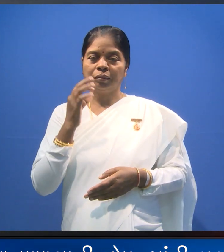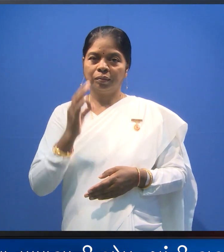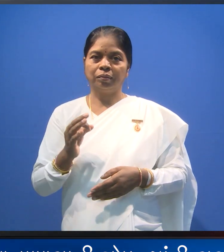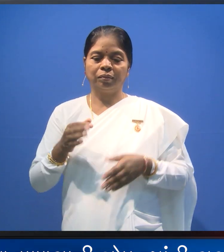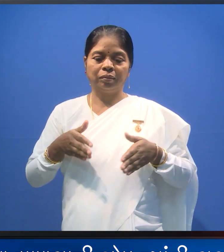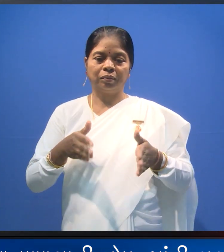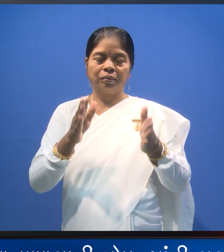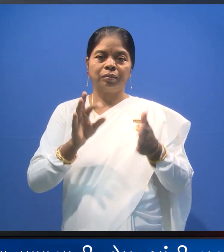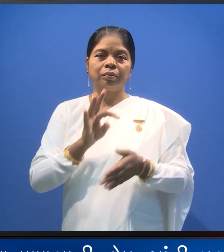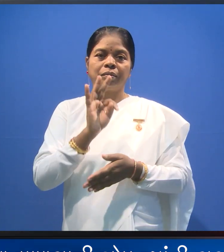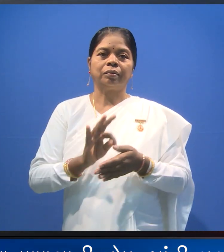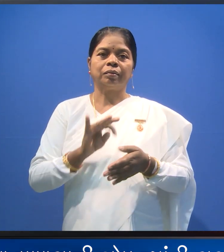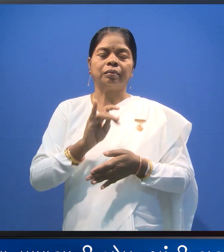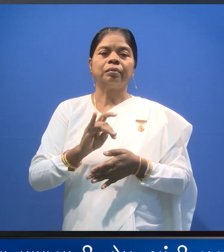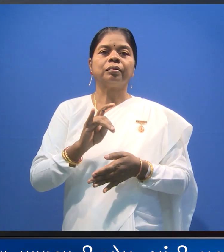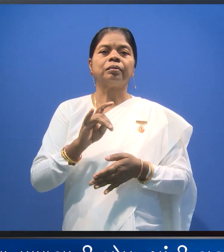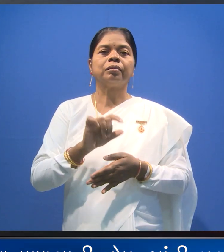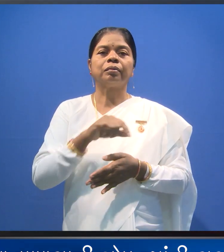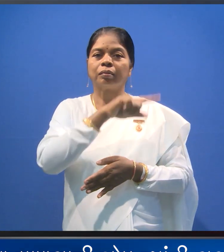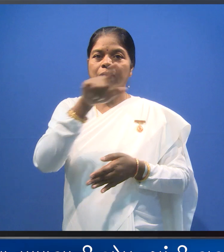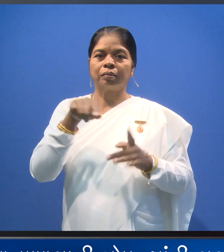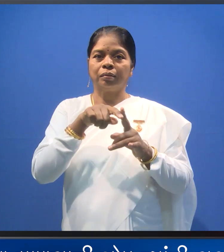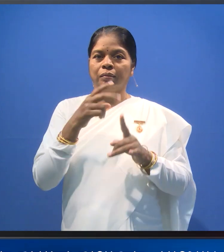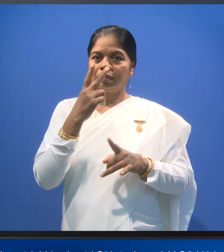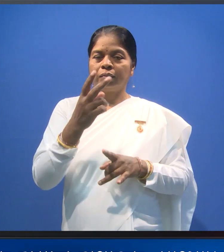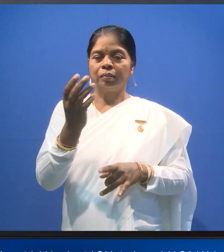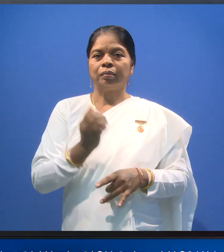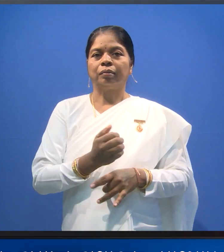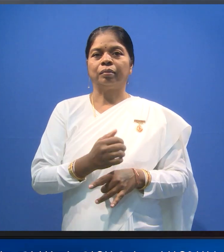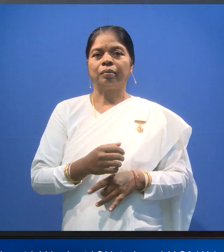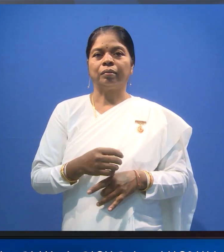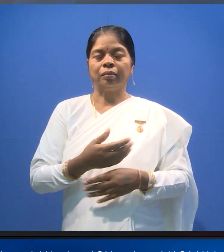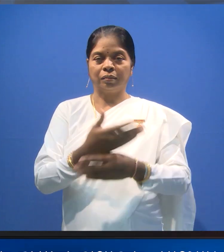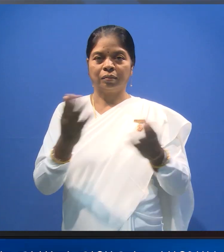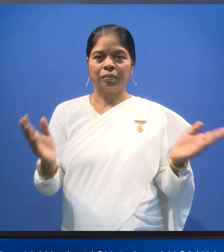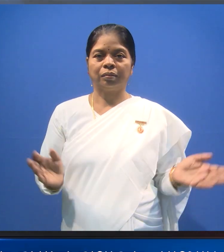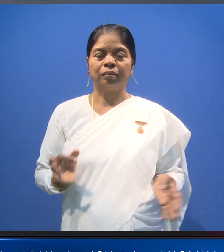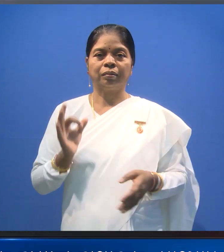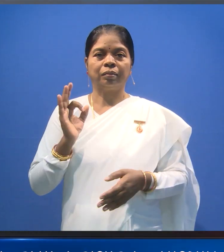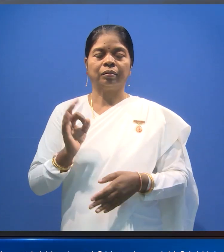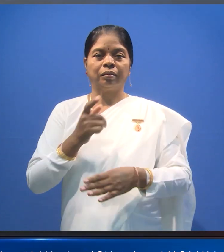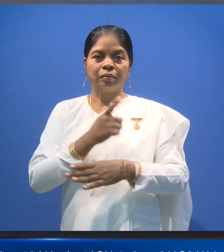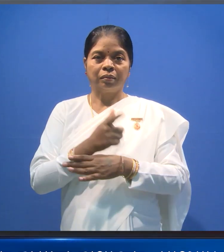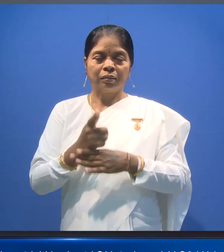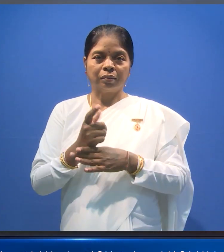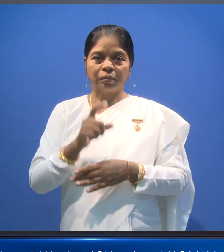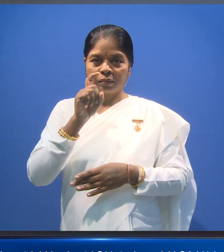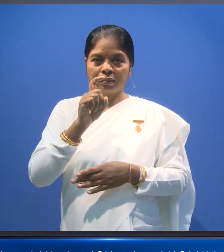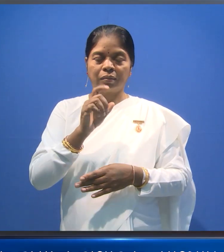भाषेत सर्वांच्या समोर आणली. एक समाजसुधारक, प्राध्यापक,